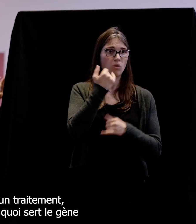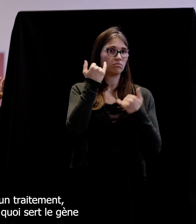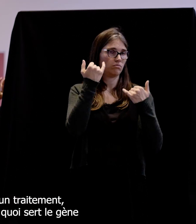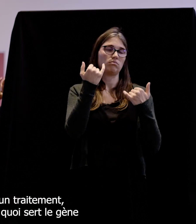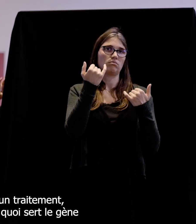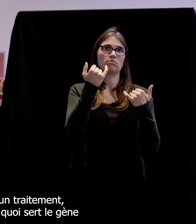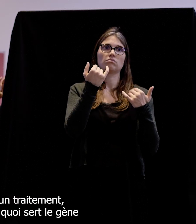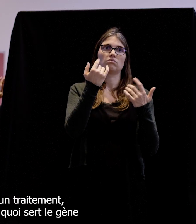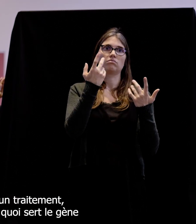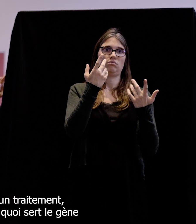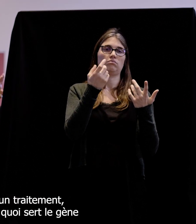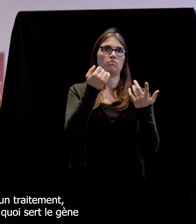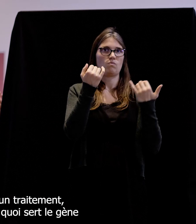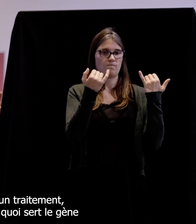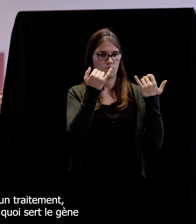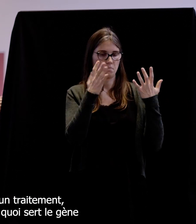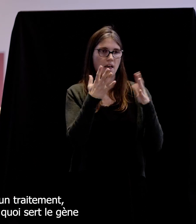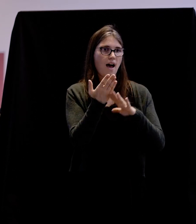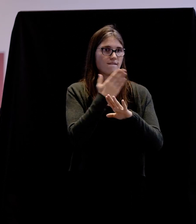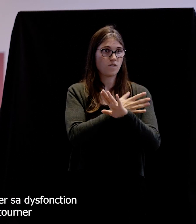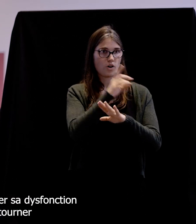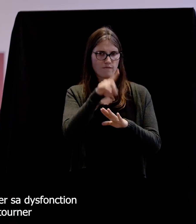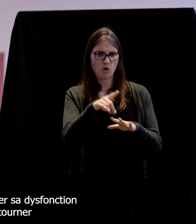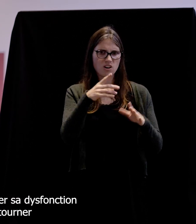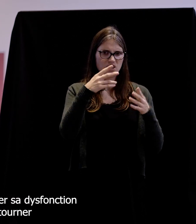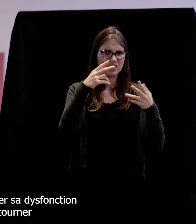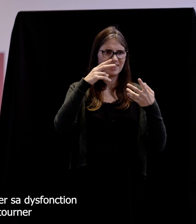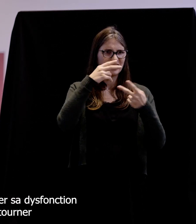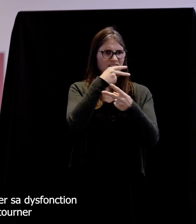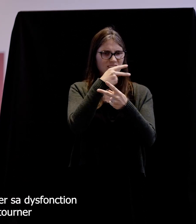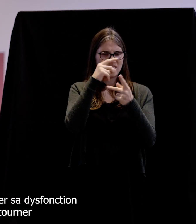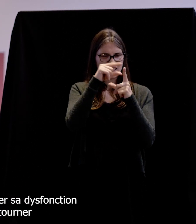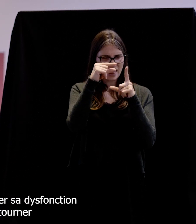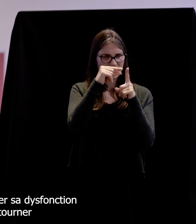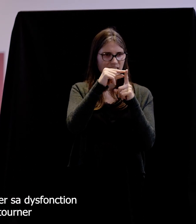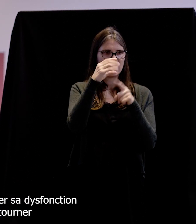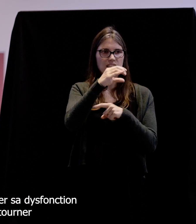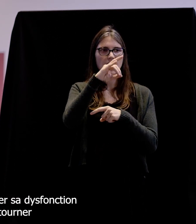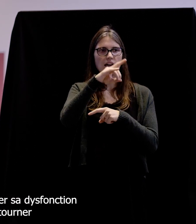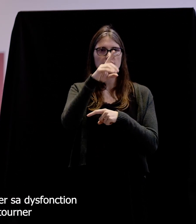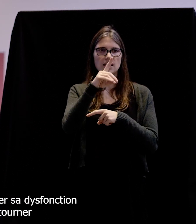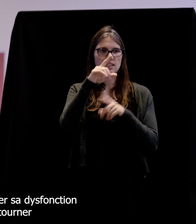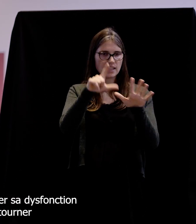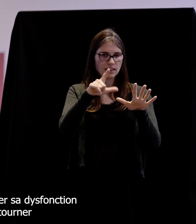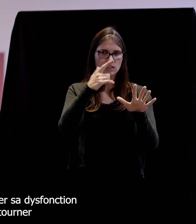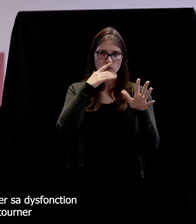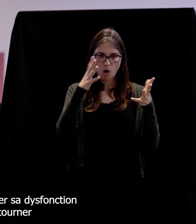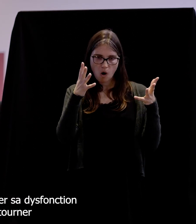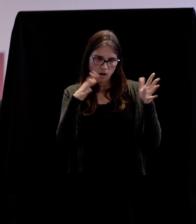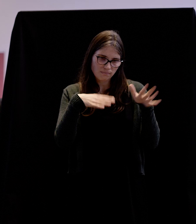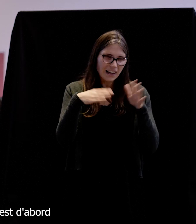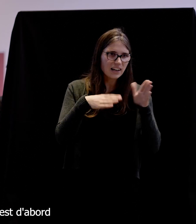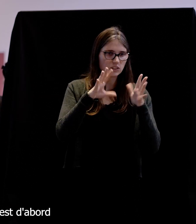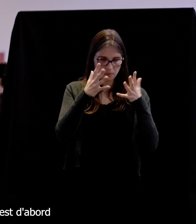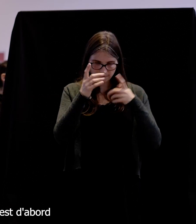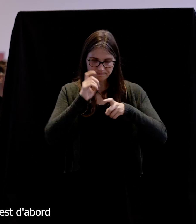un traitement, il faut comprendre à quoi sert le gène pour pouvoir imaginer sa dysfonction et donc retourner